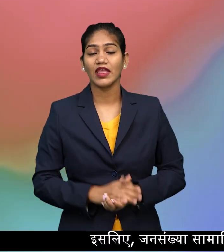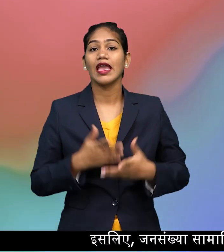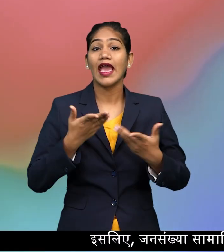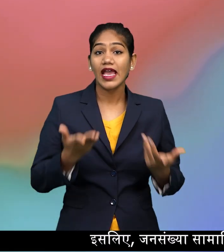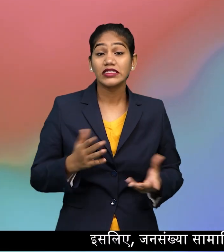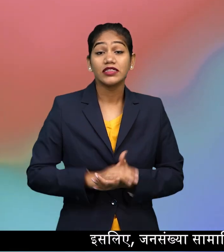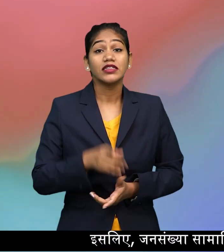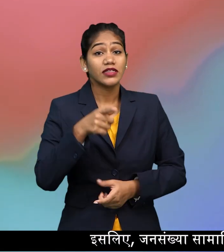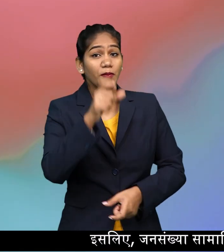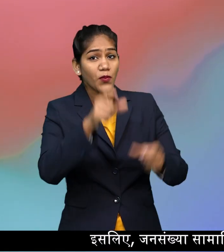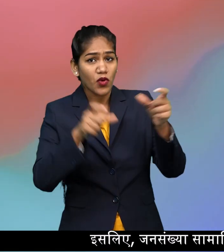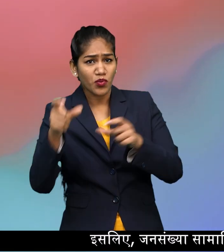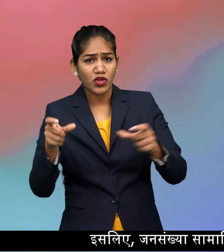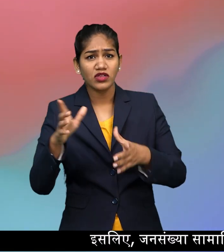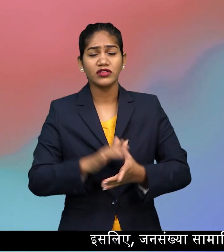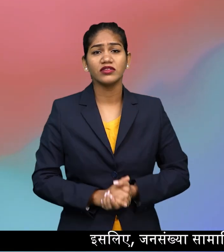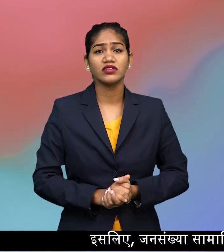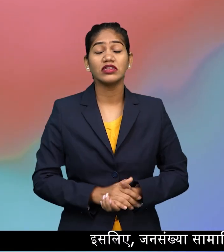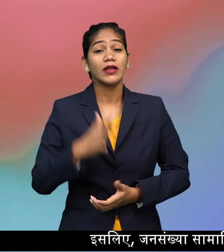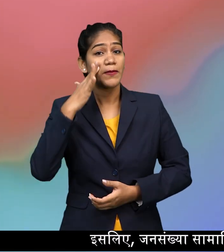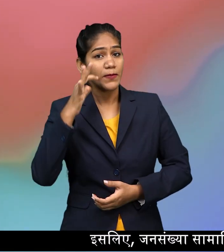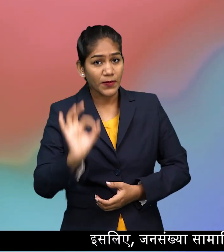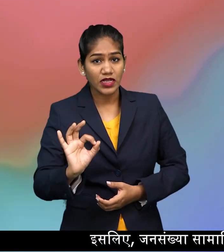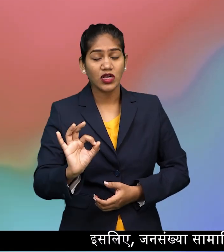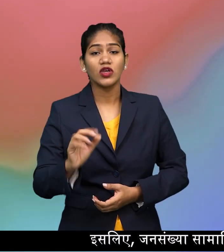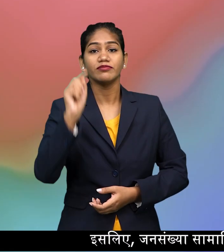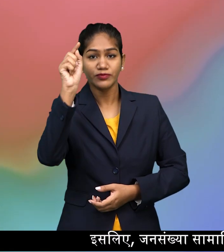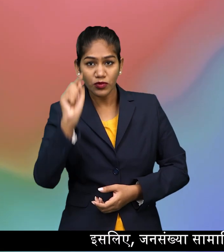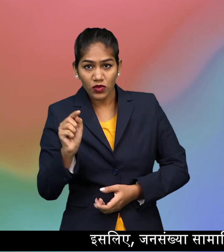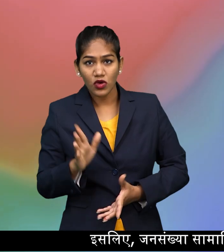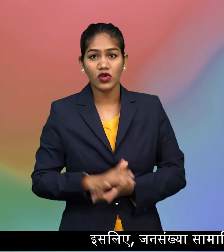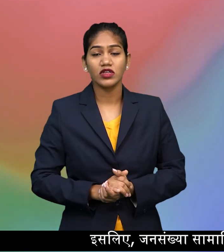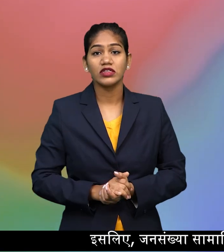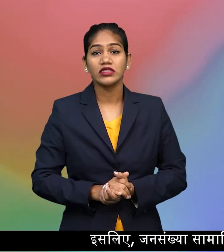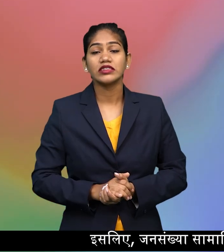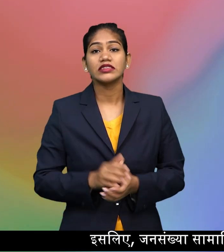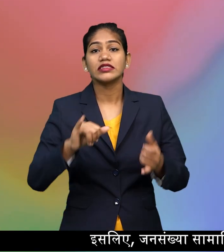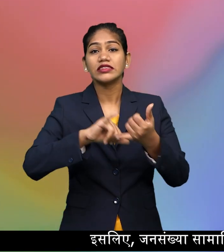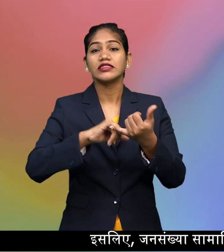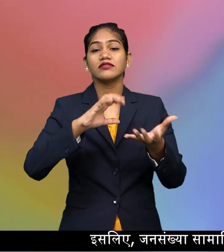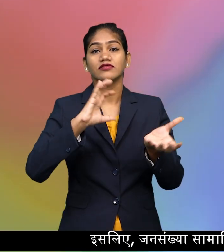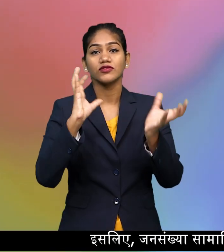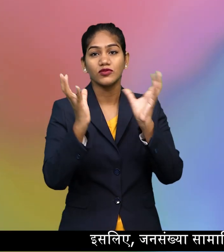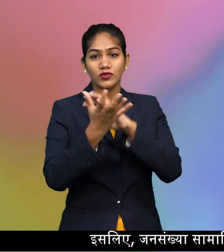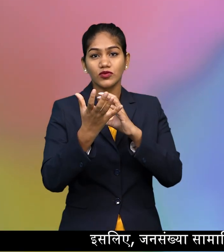इसीलिए जनसंख्या सामाजिक अध्ययन में एक महत्वपूर्ण तत्व है।